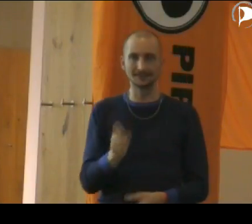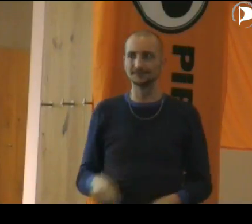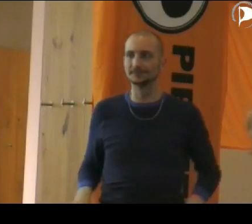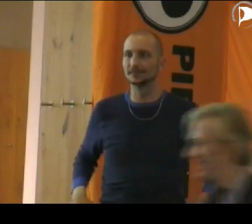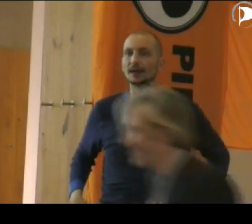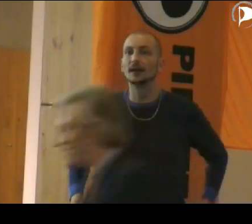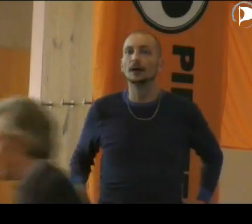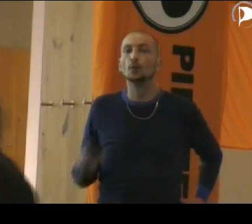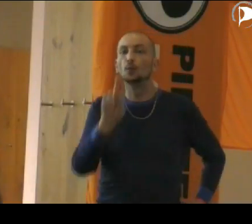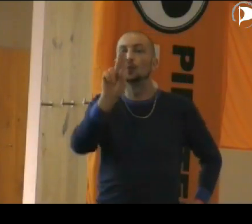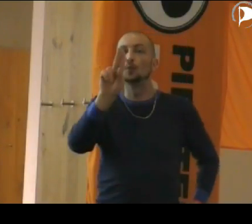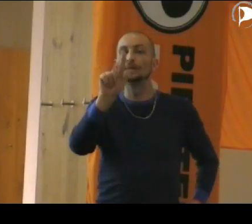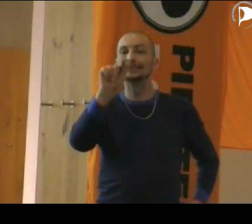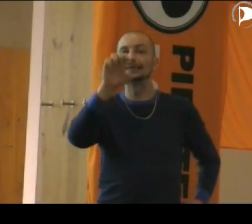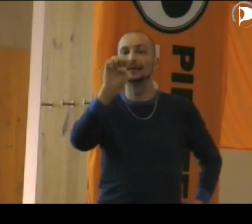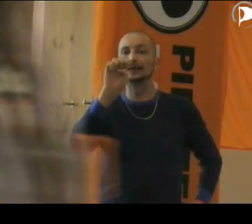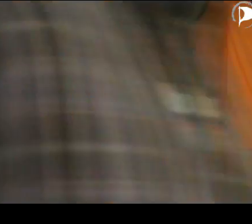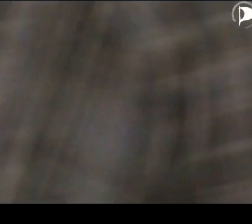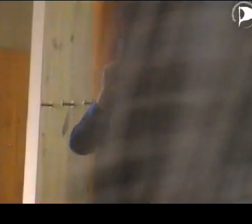gute kommt